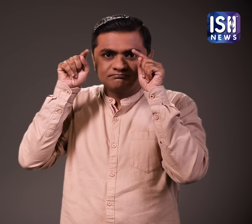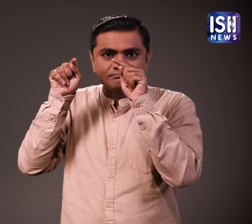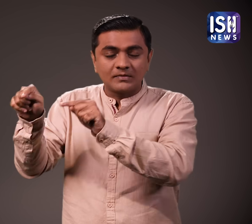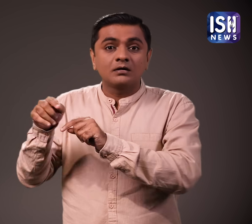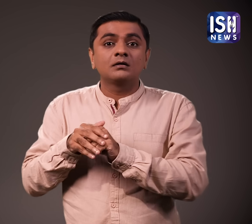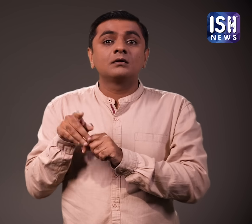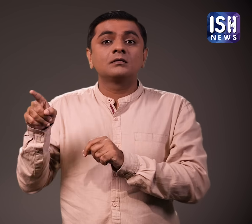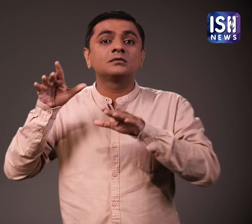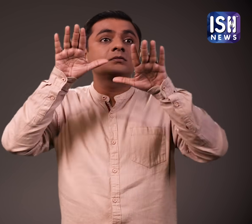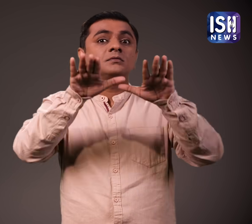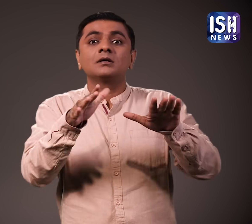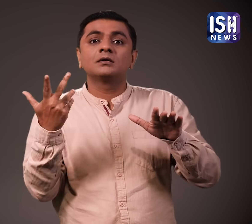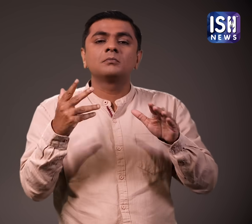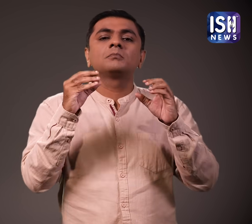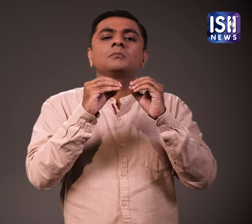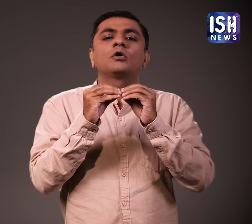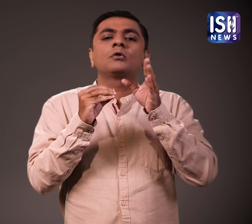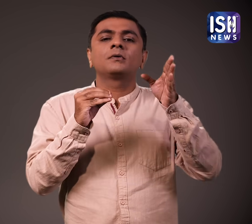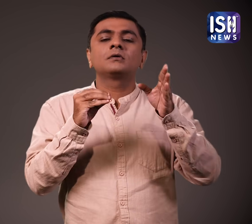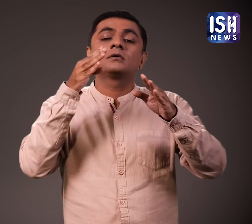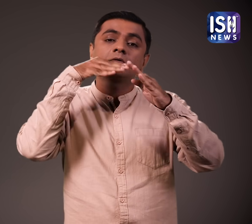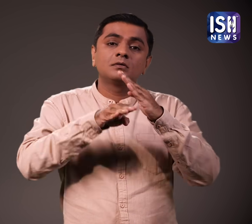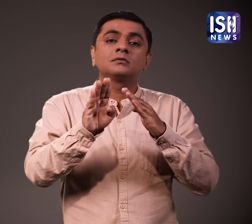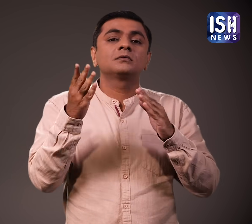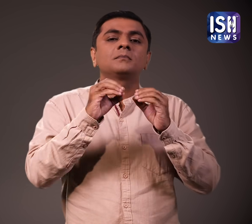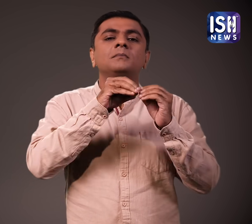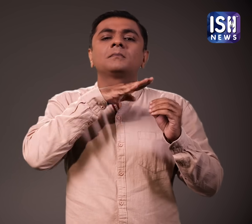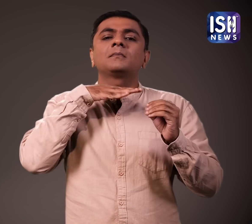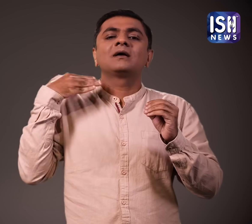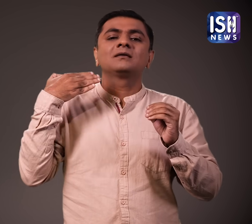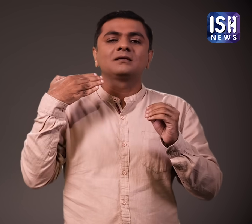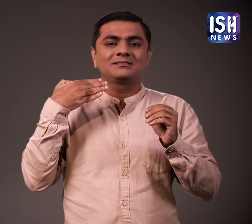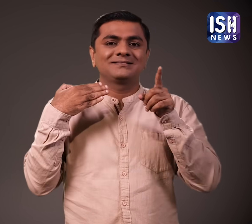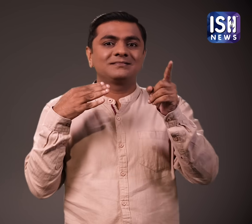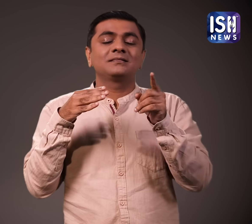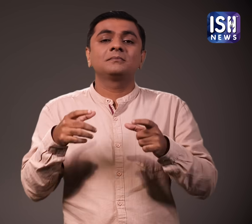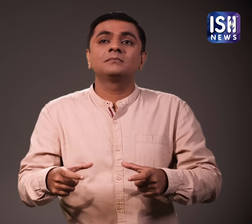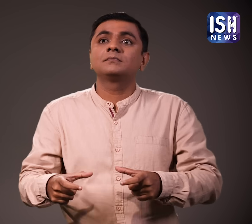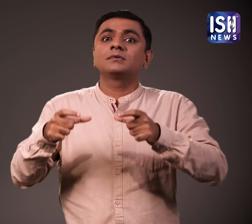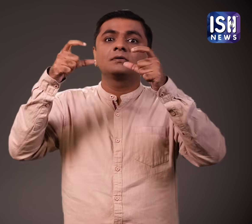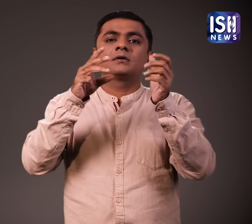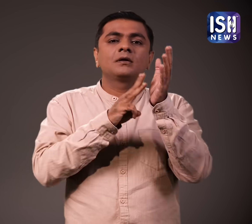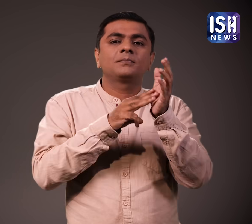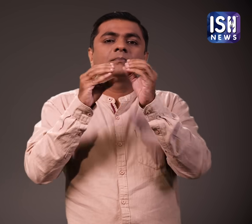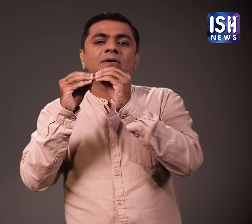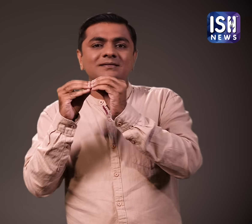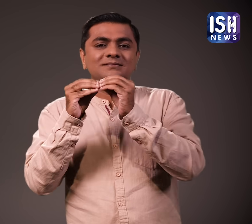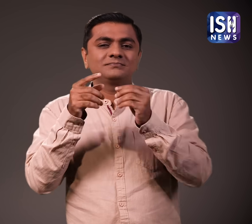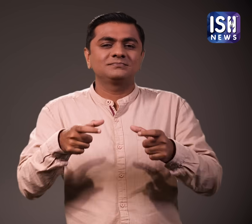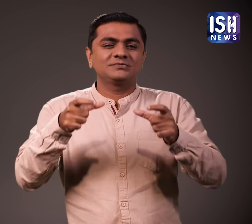वह मुंबई के बैंदरा सित मौन ब्लैंक अपार्टमेंट में रह रहे थे।